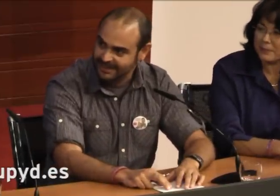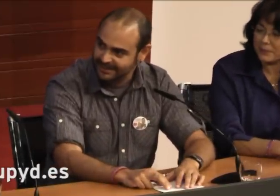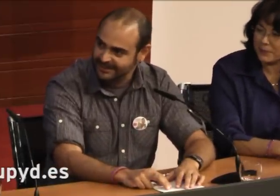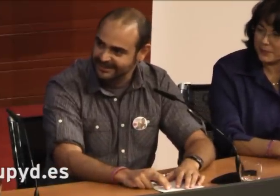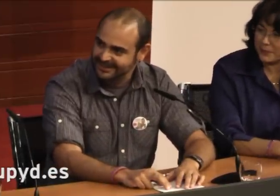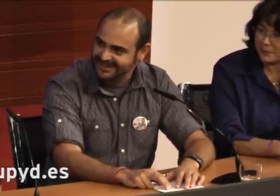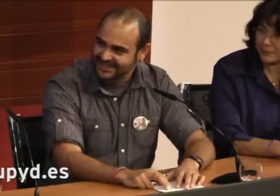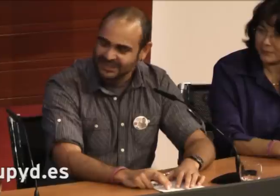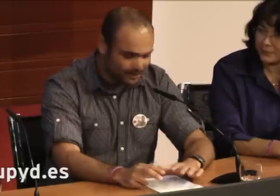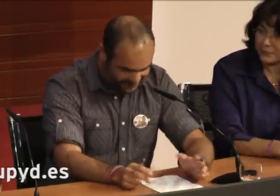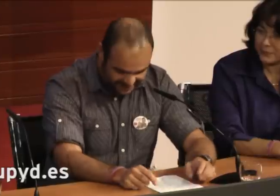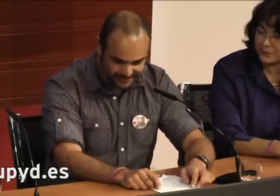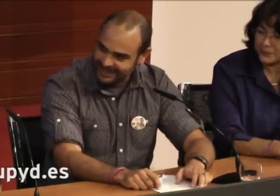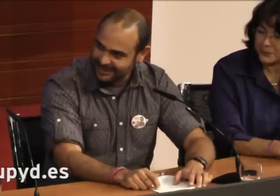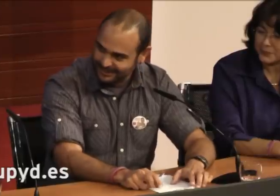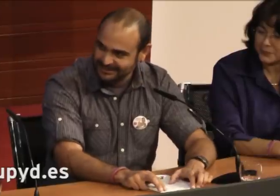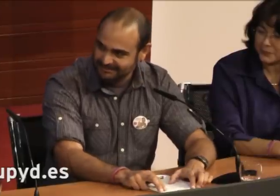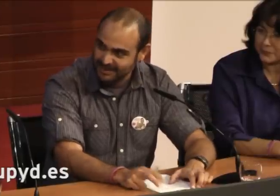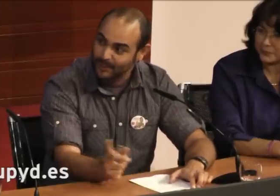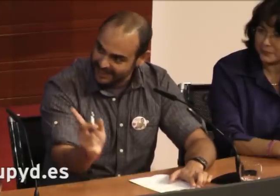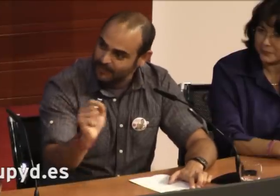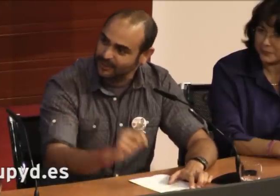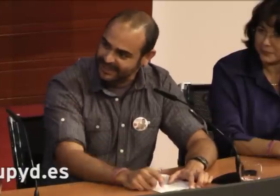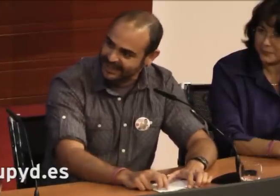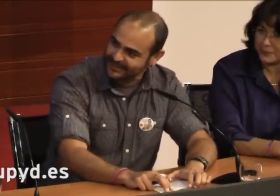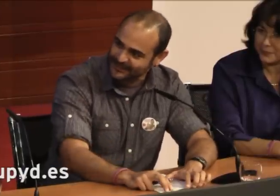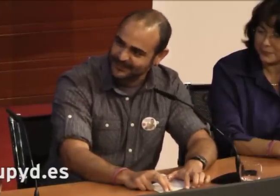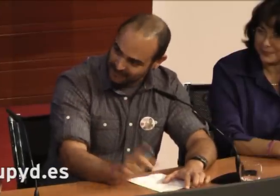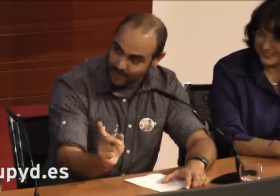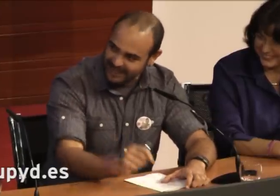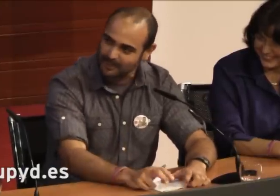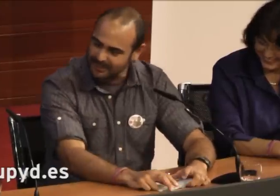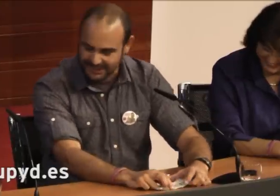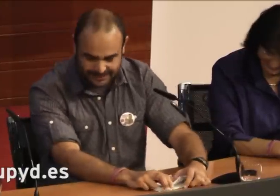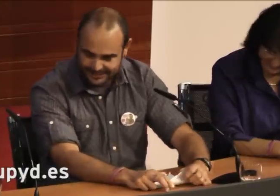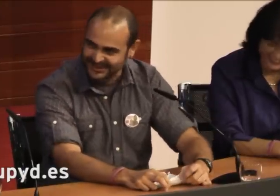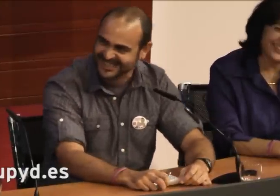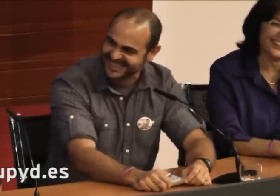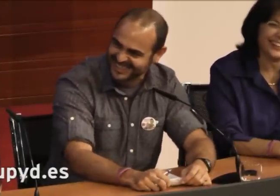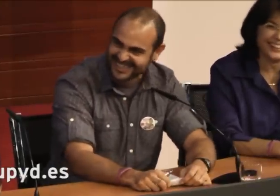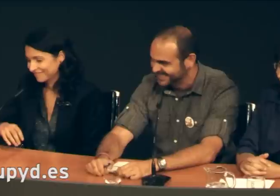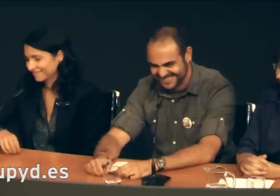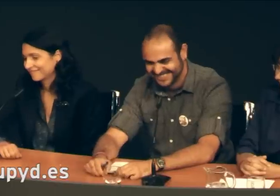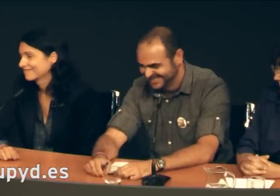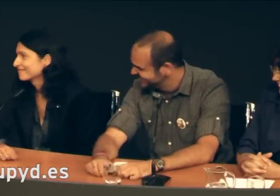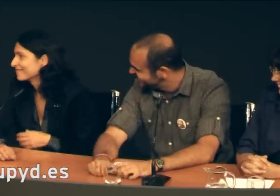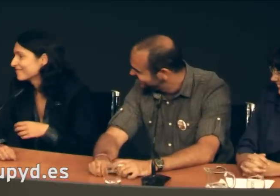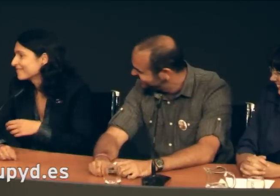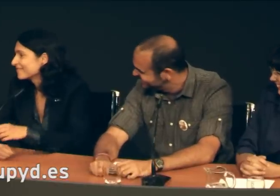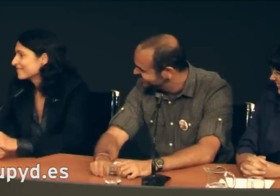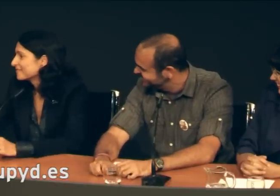estás todo el día liado, vaya. Todo el día liado, sí. Mi mujer está muy contenta, ¿eh? Tu mujer está muy contenta, ¿no? Sí, sí.